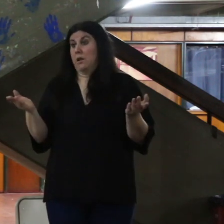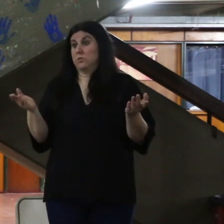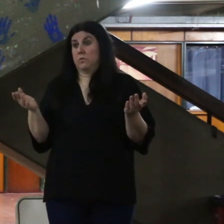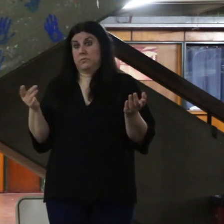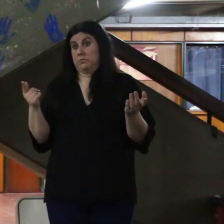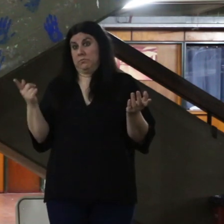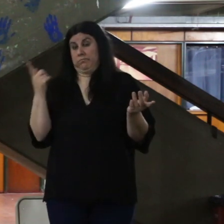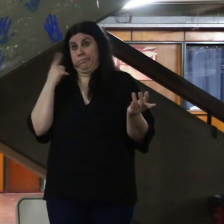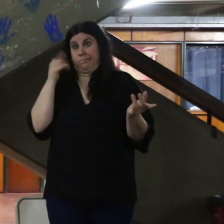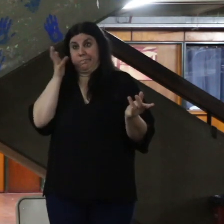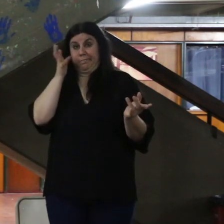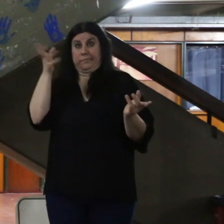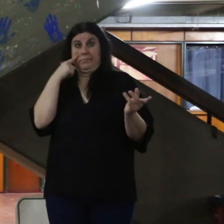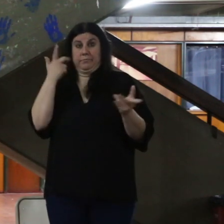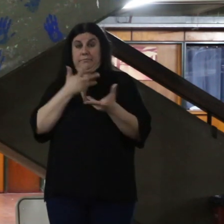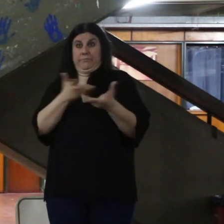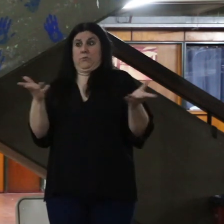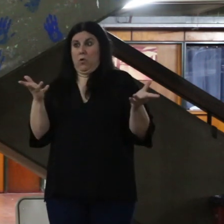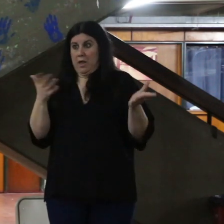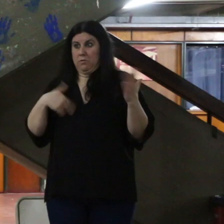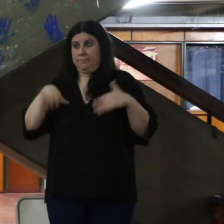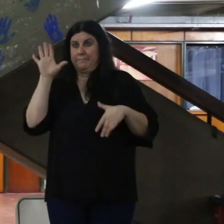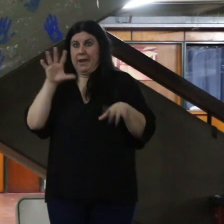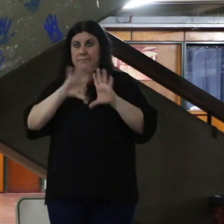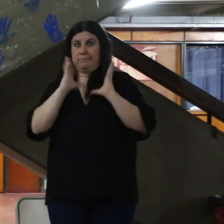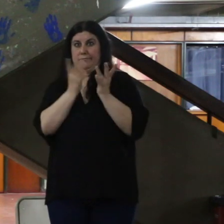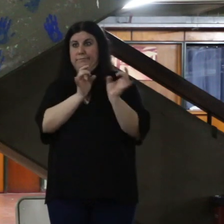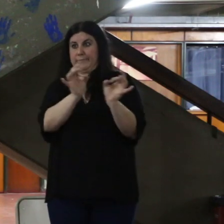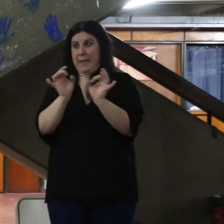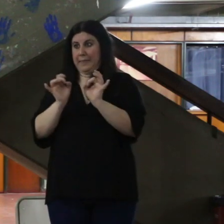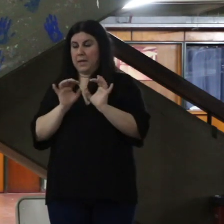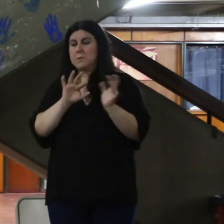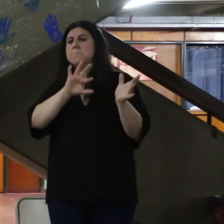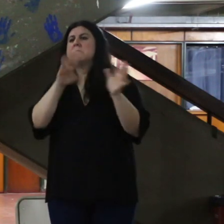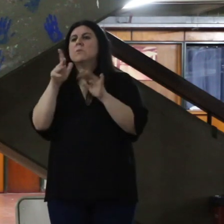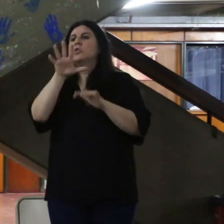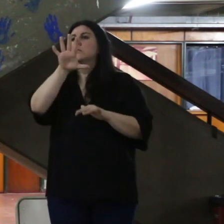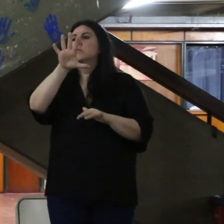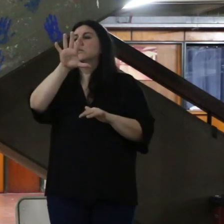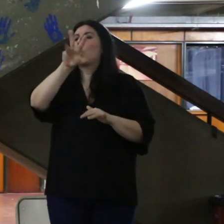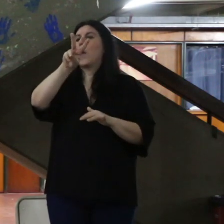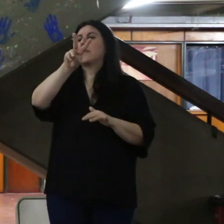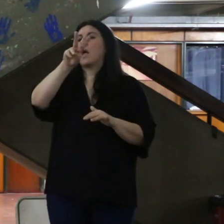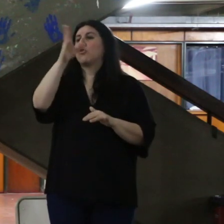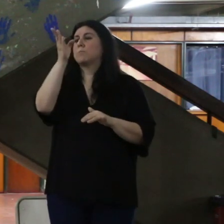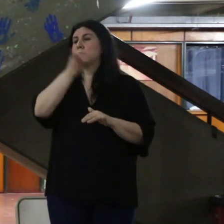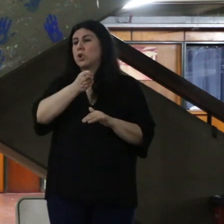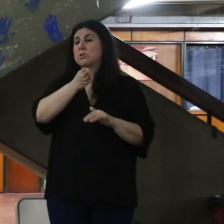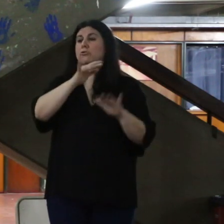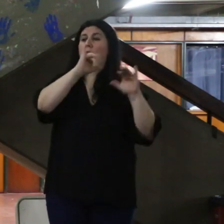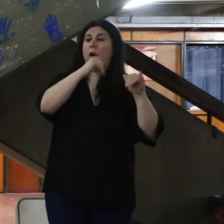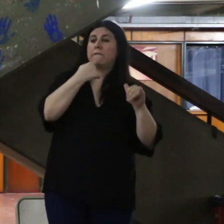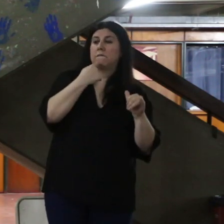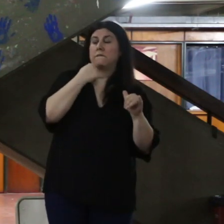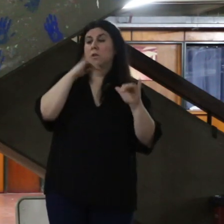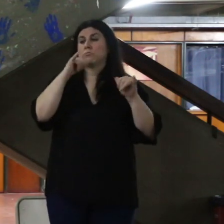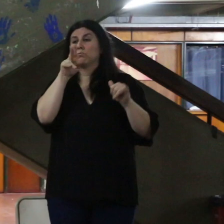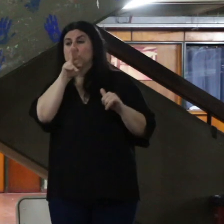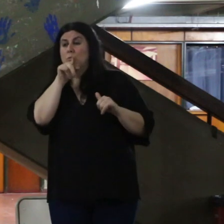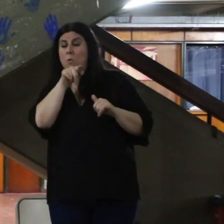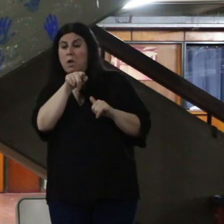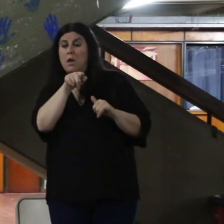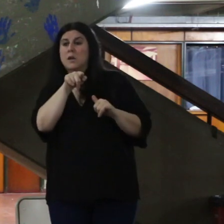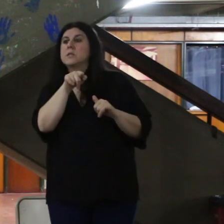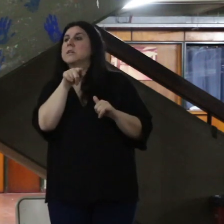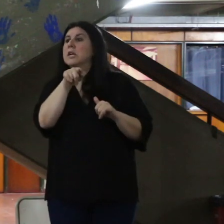exacerbó, ¿sí?, en la pandemia. El 52% de los pibes y pibas